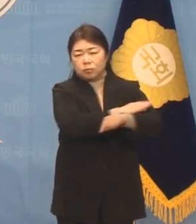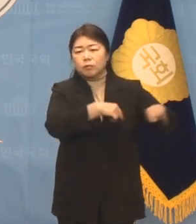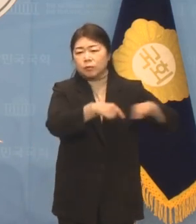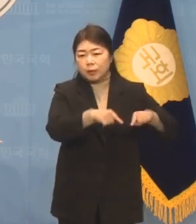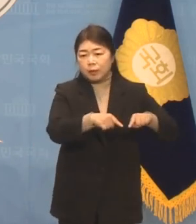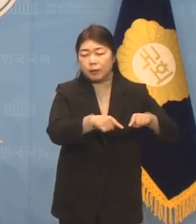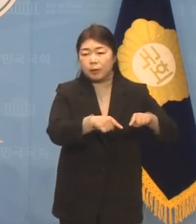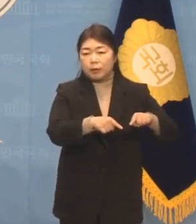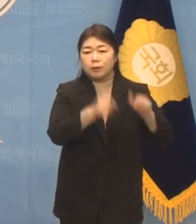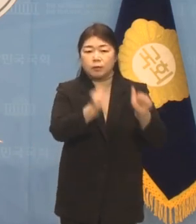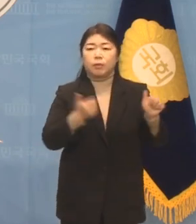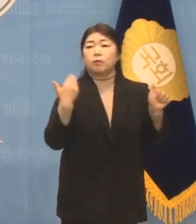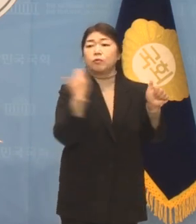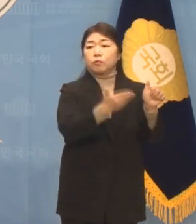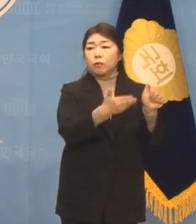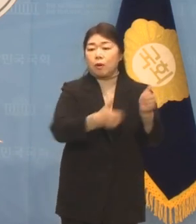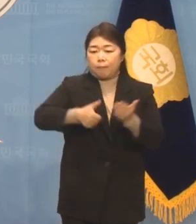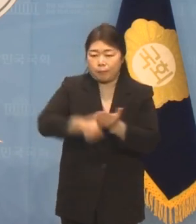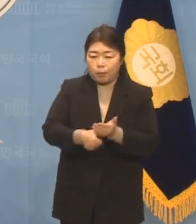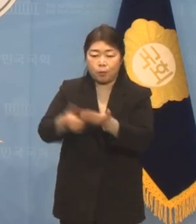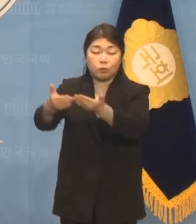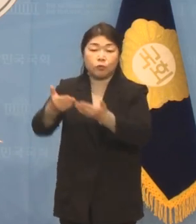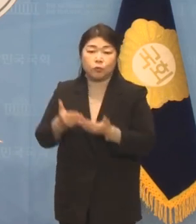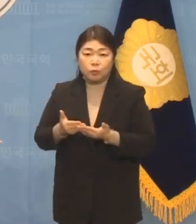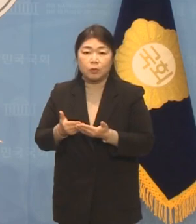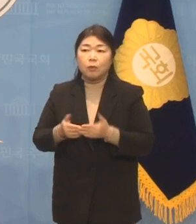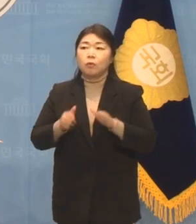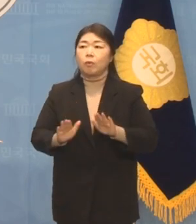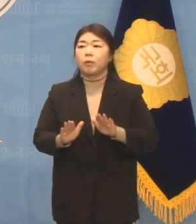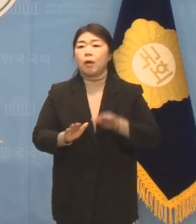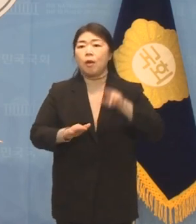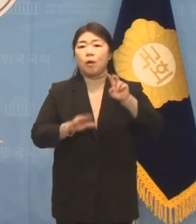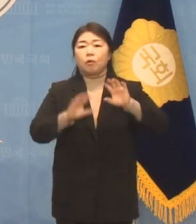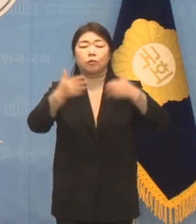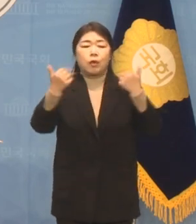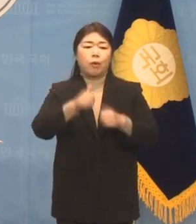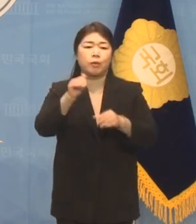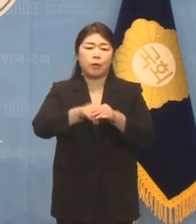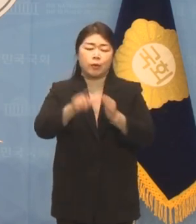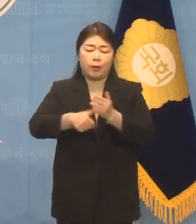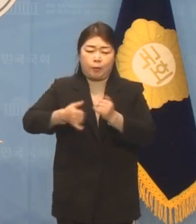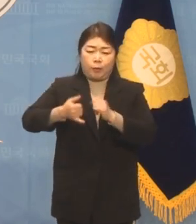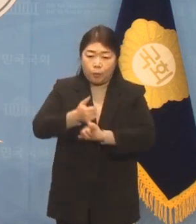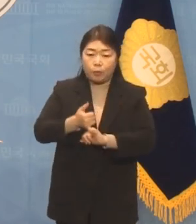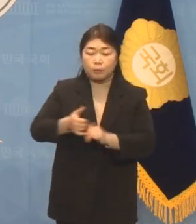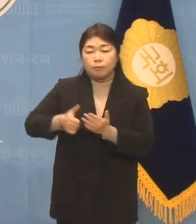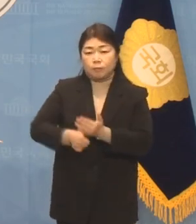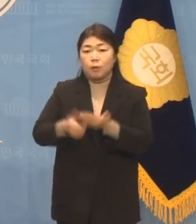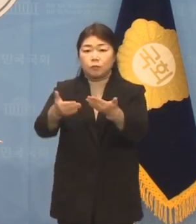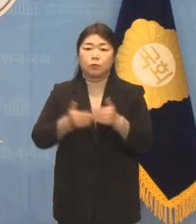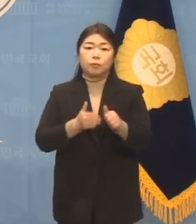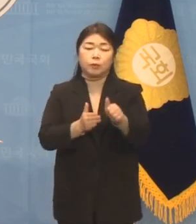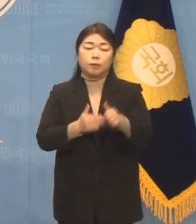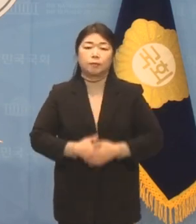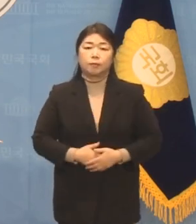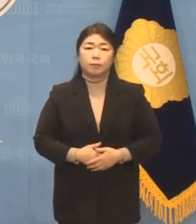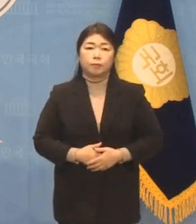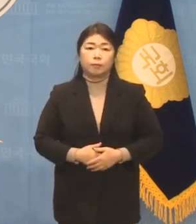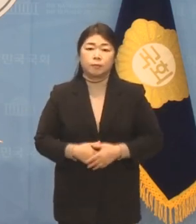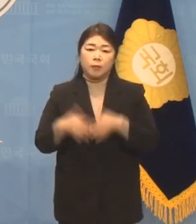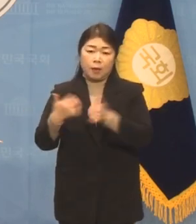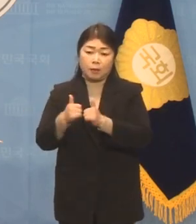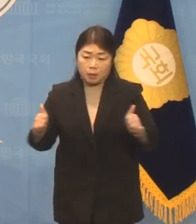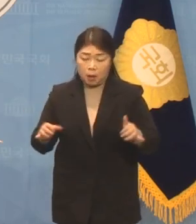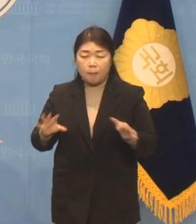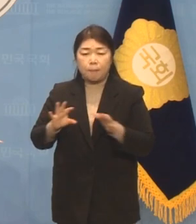주권자의 준엄한 한 표를 이번 총선에서 반드시 행사해 주십시오. 약자의 편에선